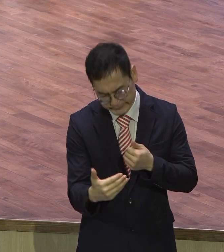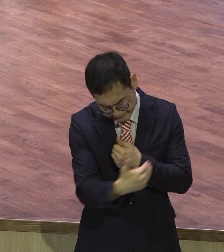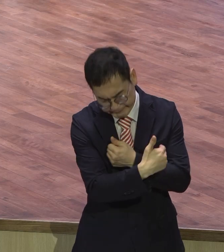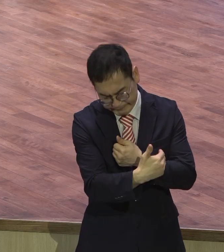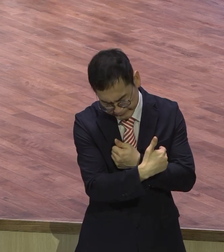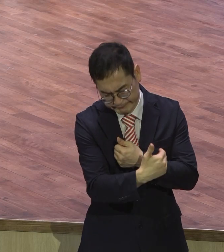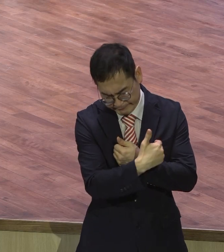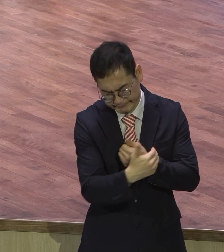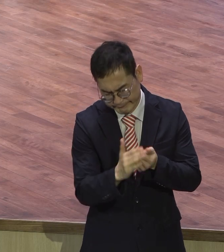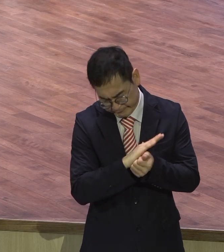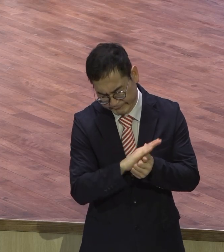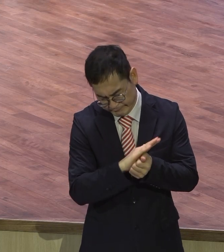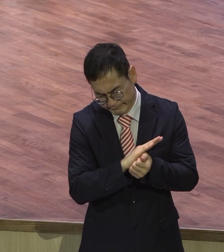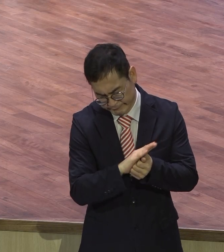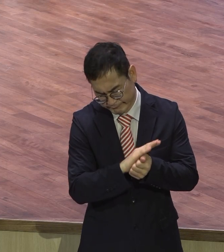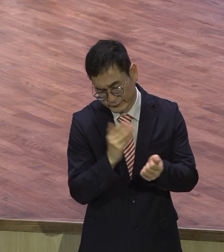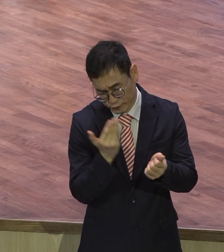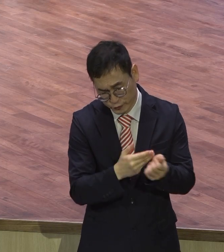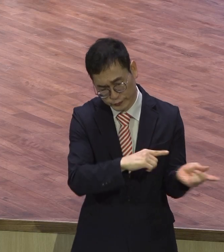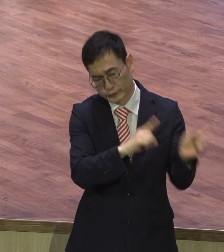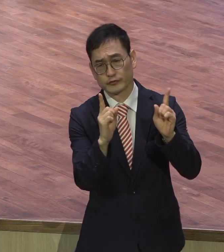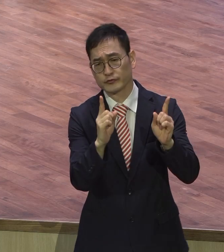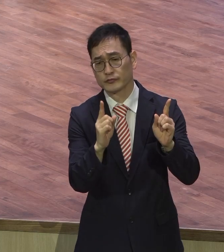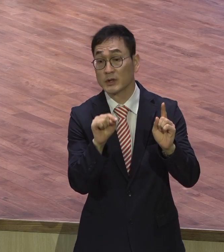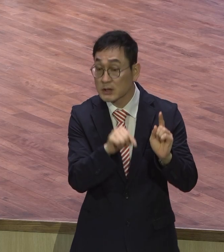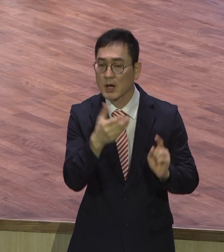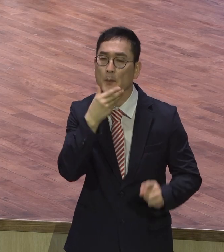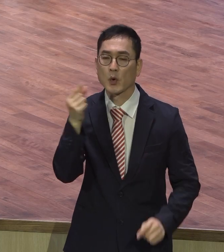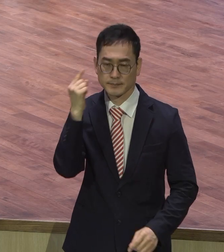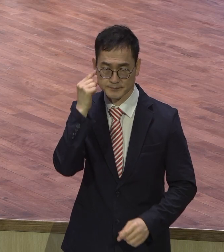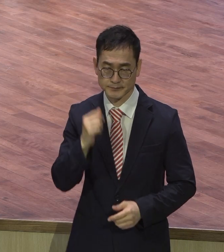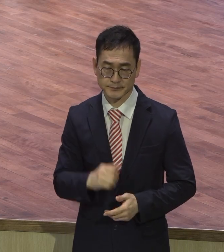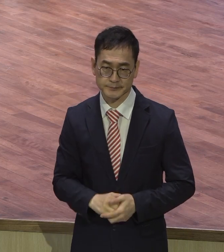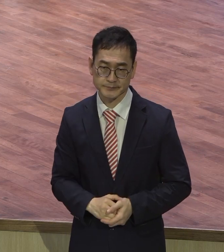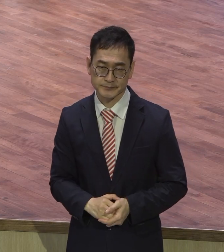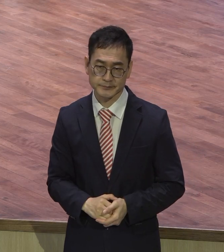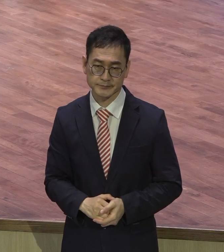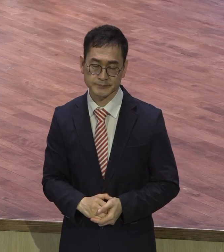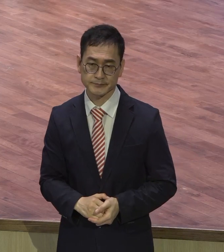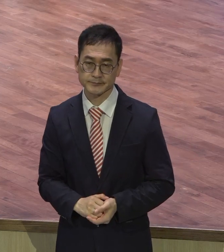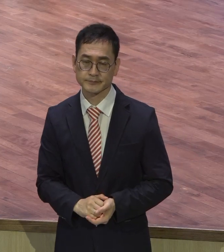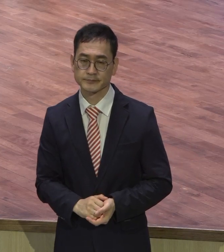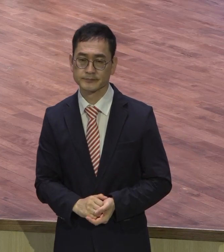그렇게 새롭게 하는 것이 복음이라고 그래야 행복해요.